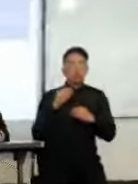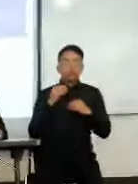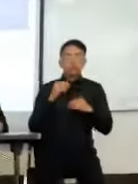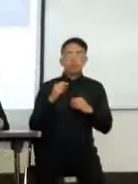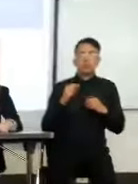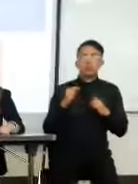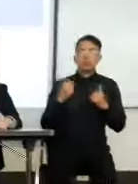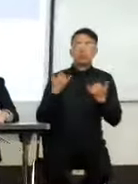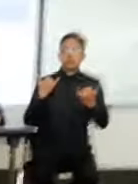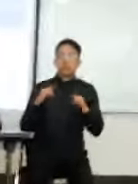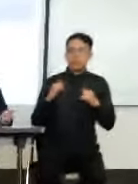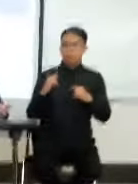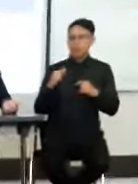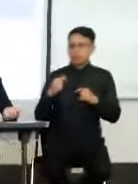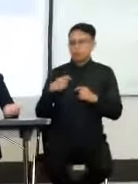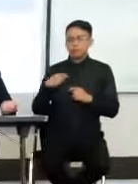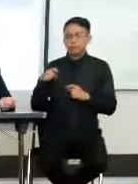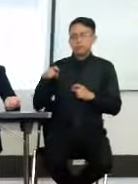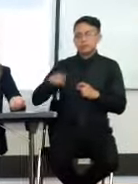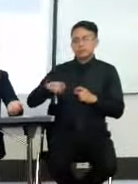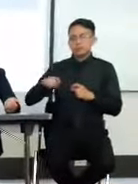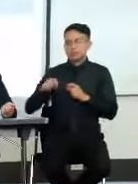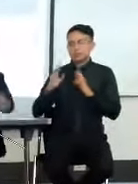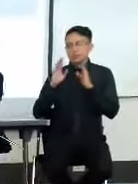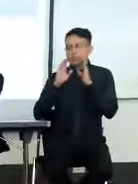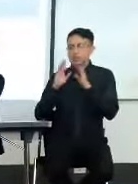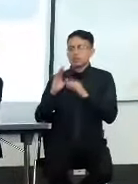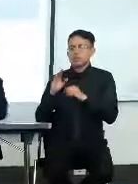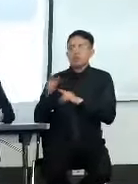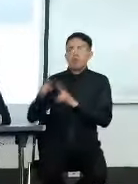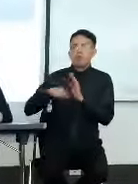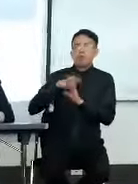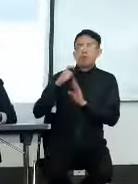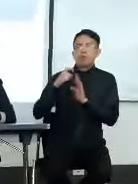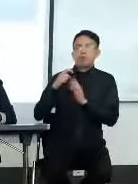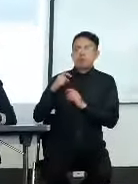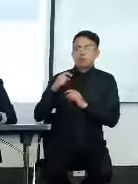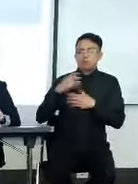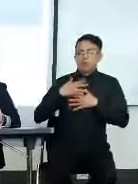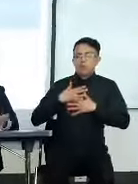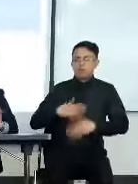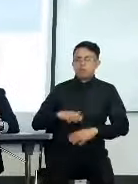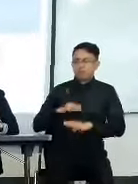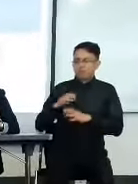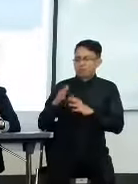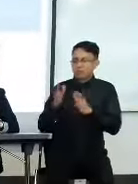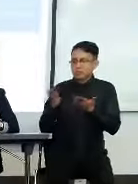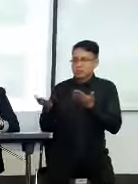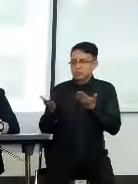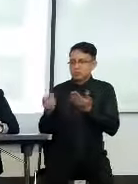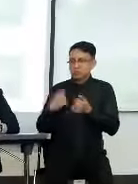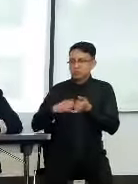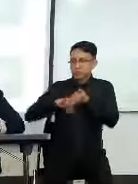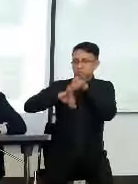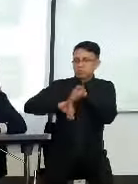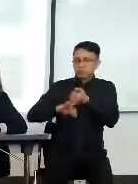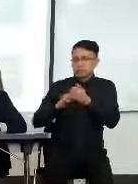sensibilizándose frente a que no hay necesidad de solicitar la interdicción y que podemos garantizar acceso a cualquiera de los servicios sin este